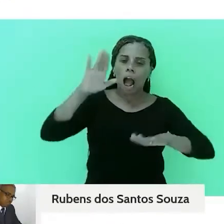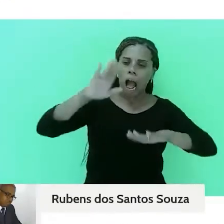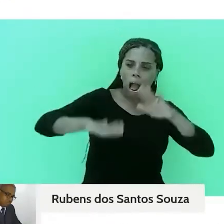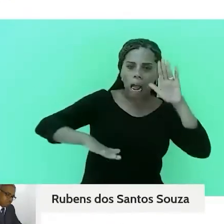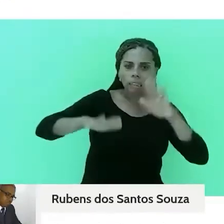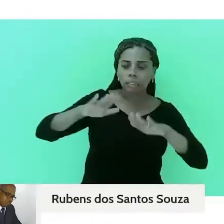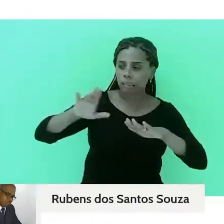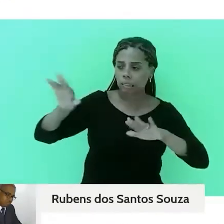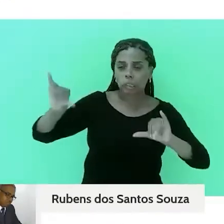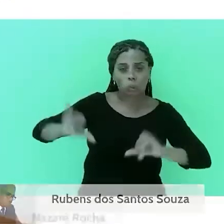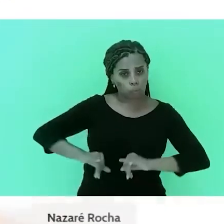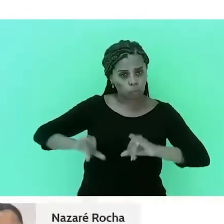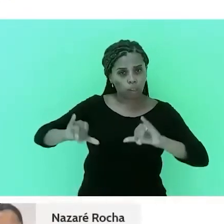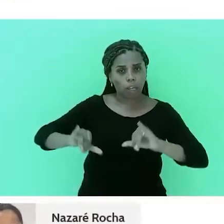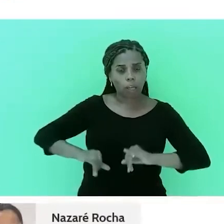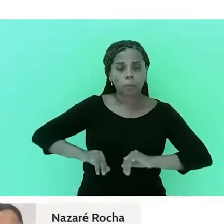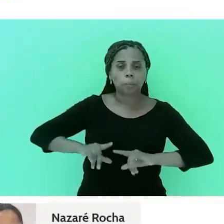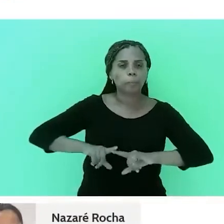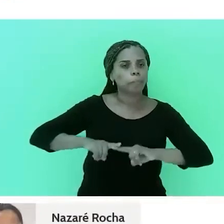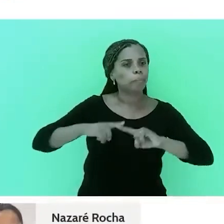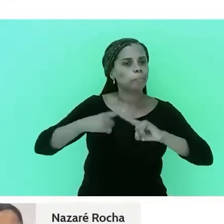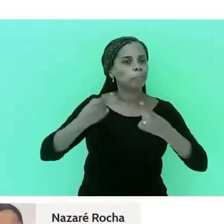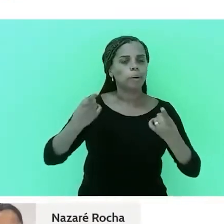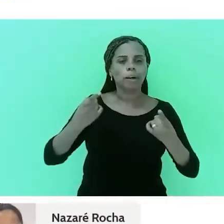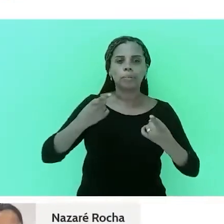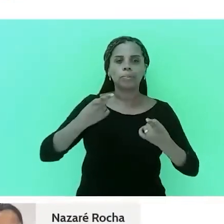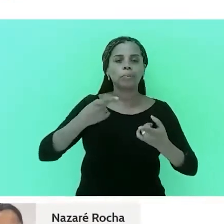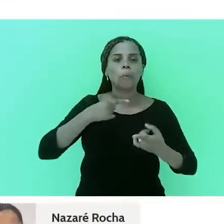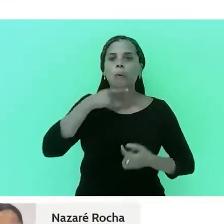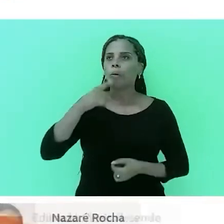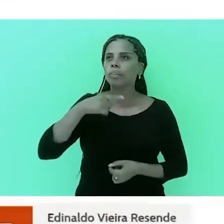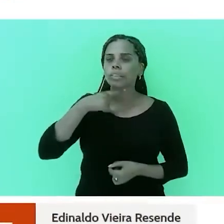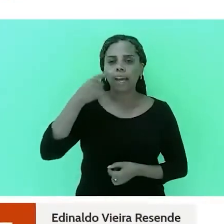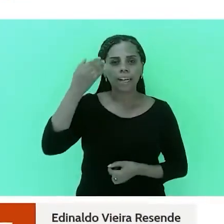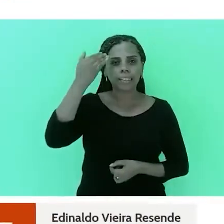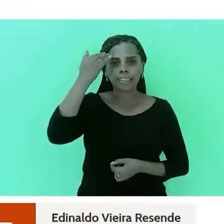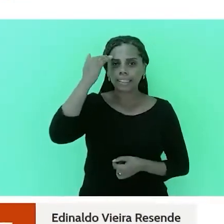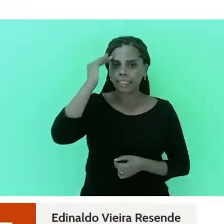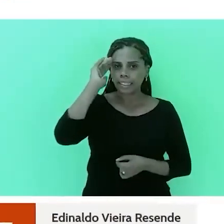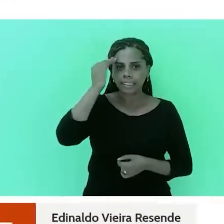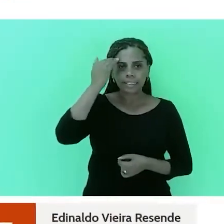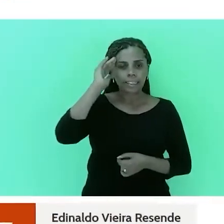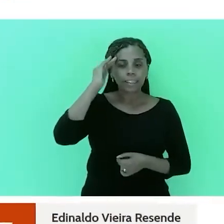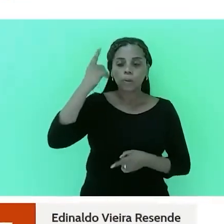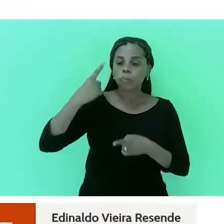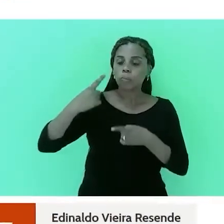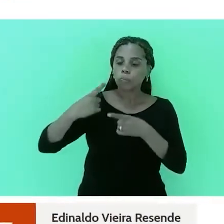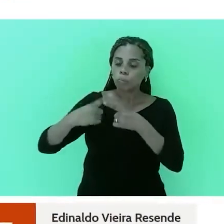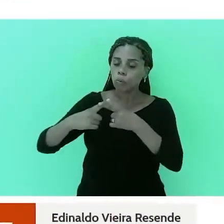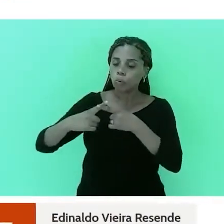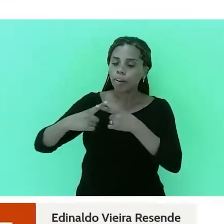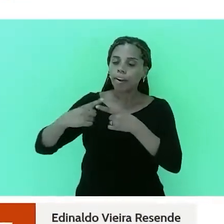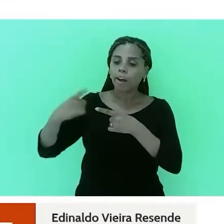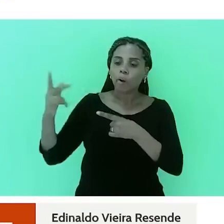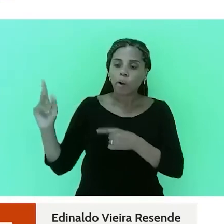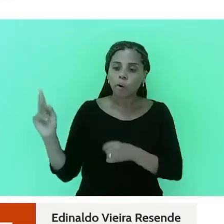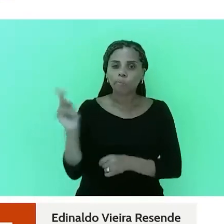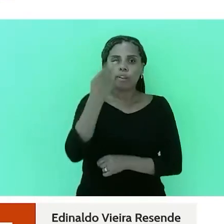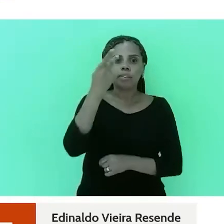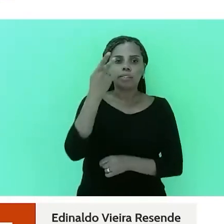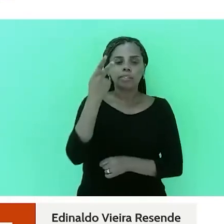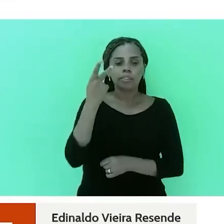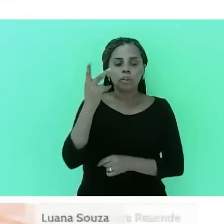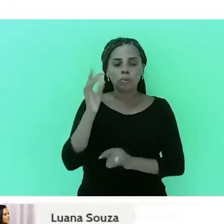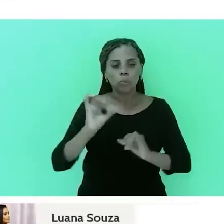está sofrida, mas não consegue entender as causas que levaram a esse sofrimento, causas históricas e